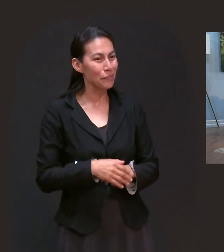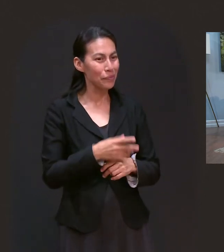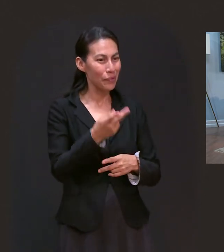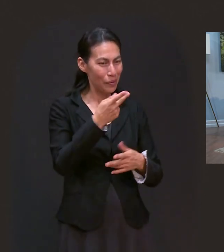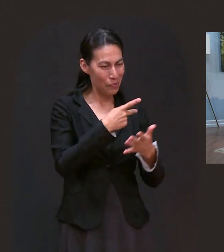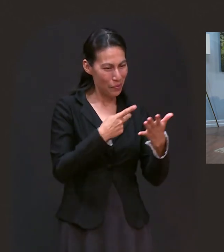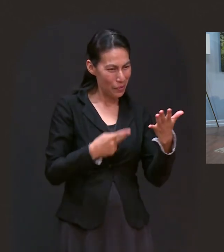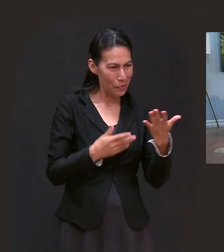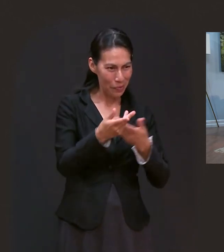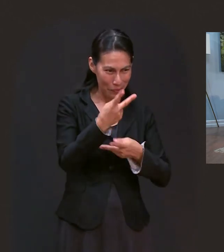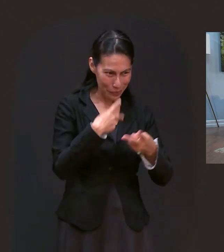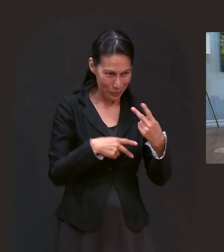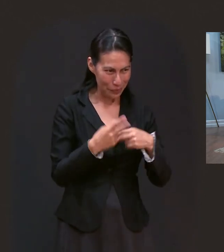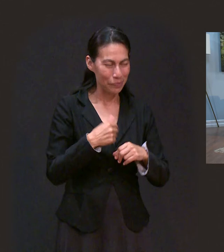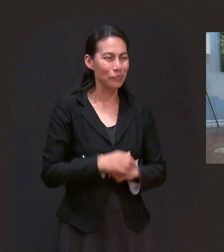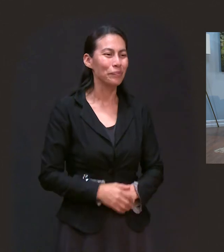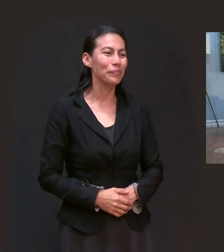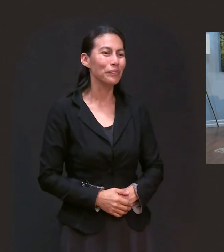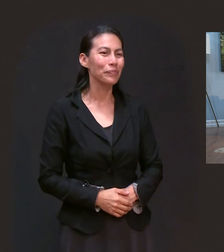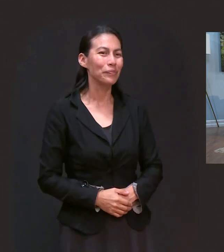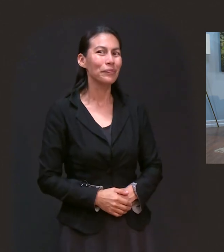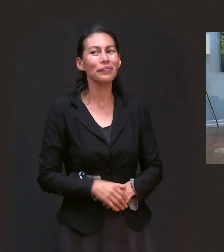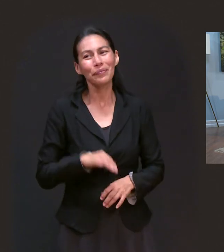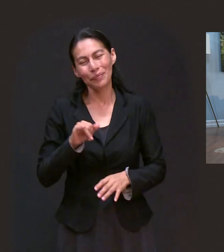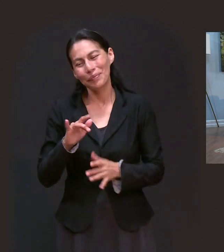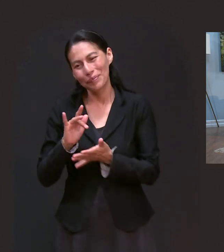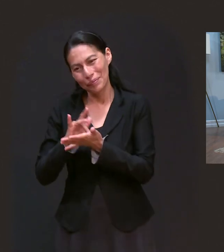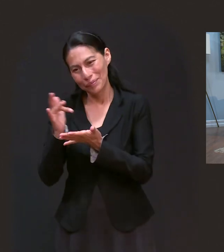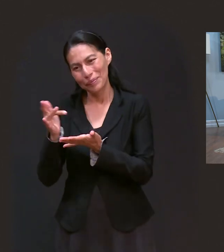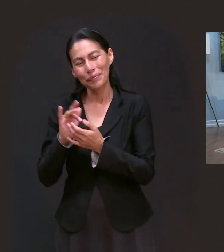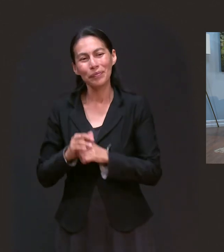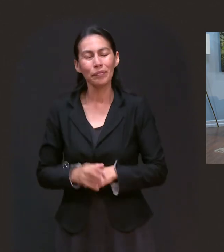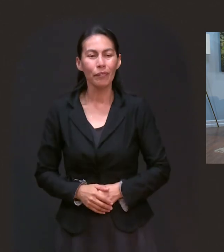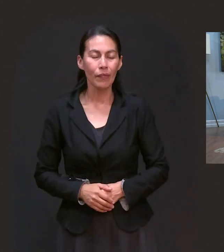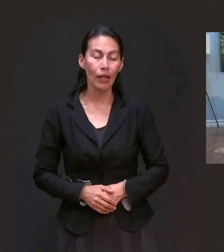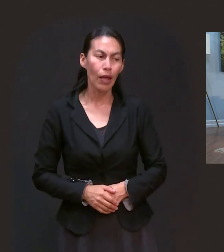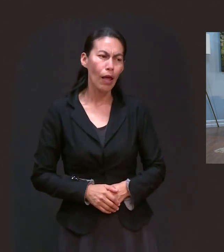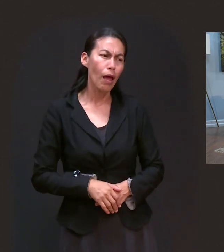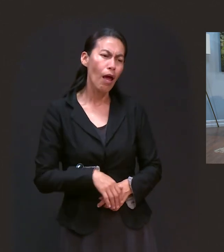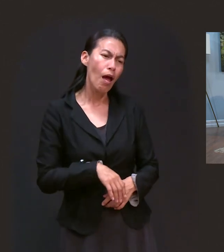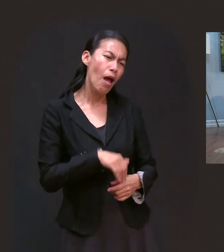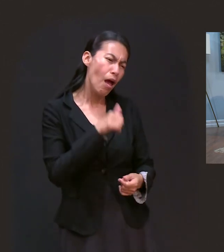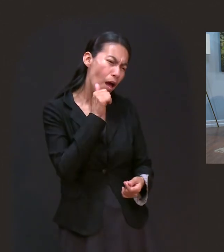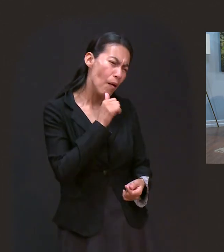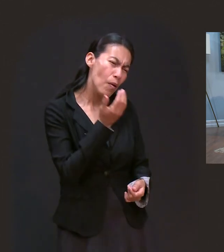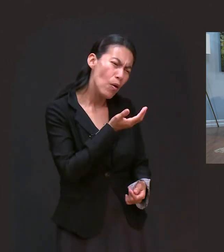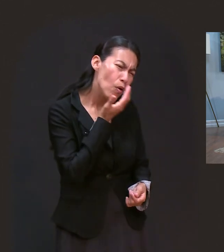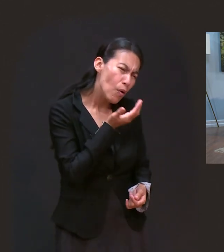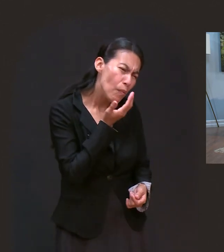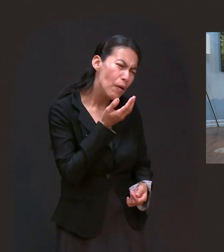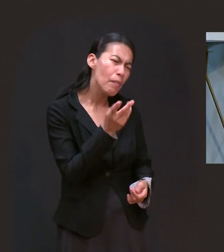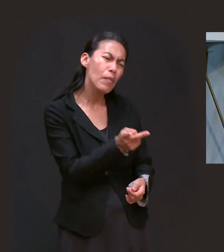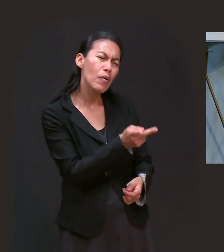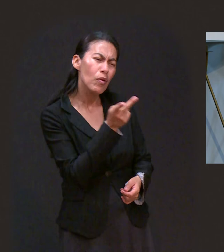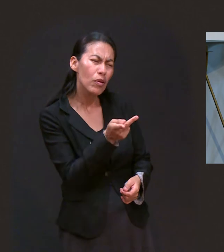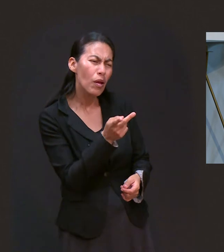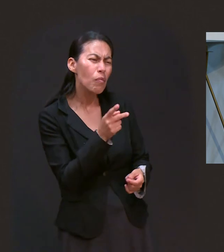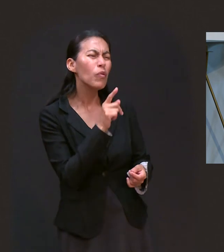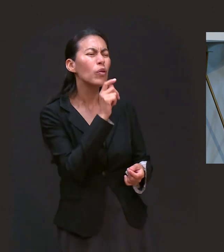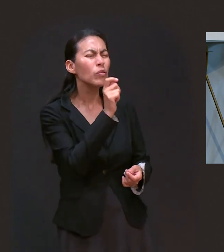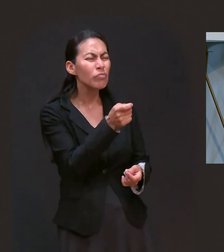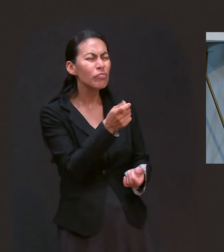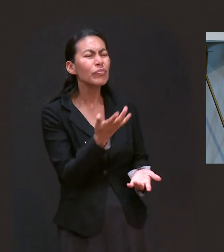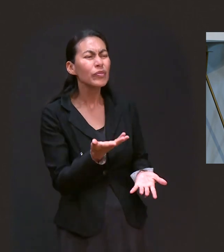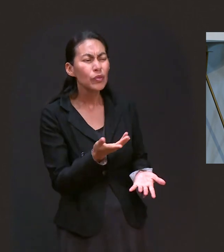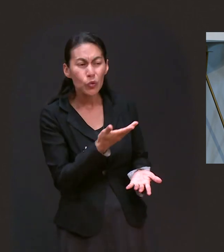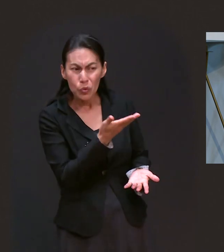estar en este programa muchas gracias factor acostumbramos preguntarles algo acerca